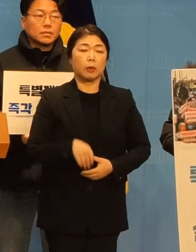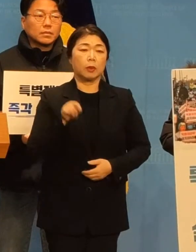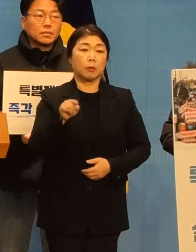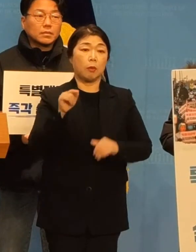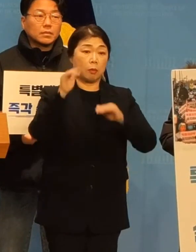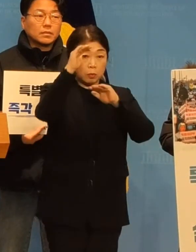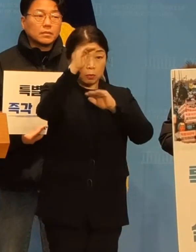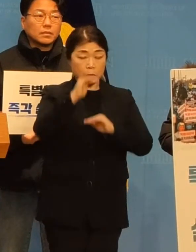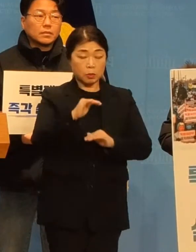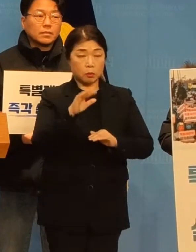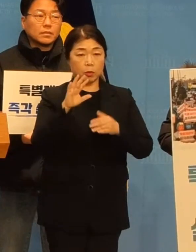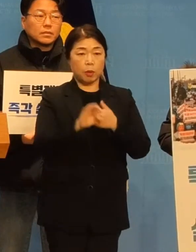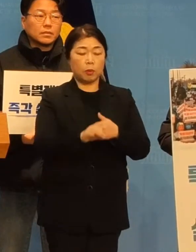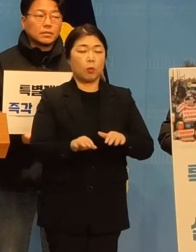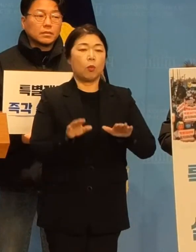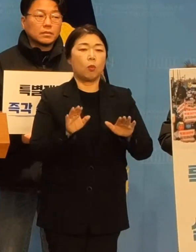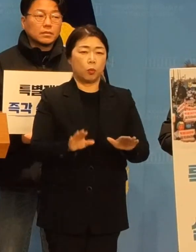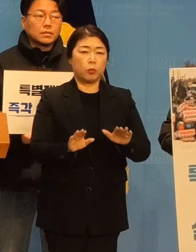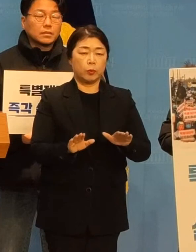과정에서 오늘